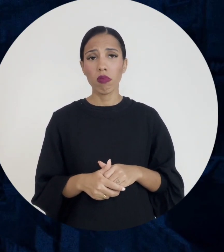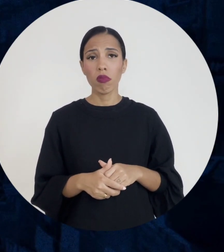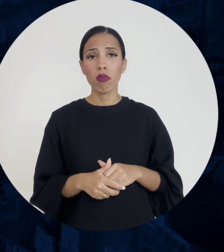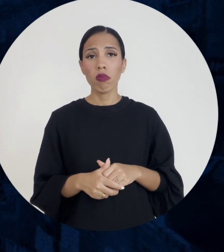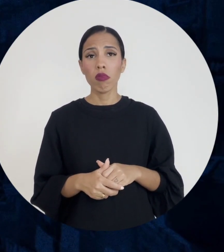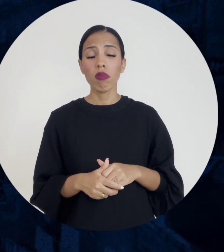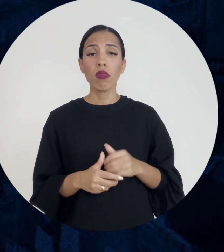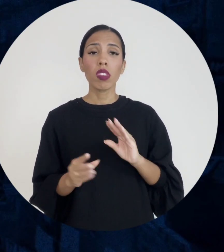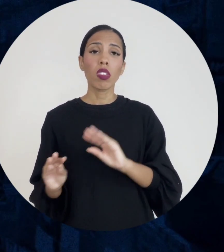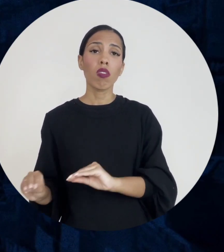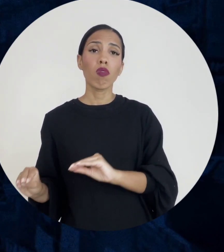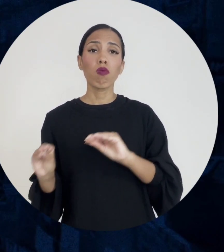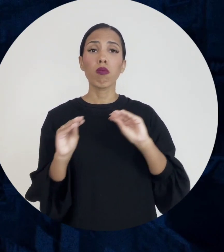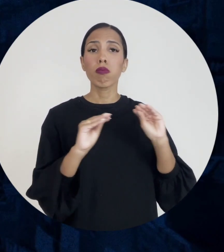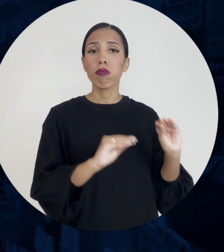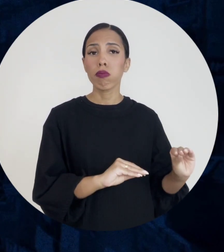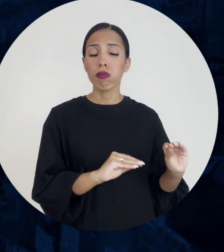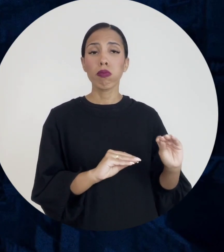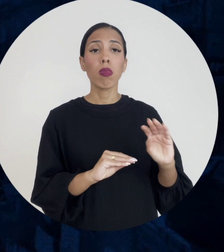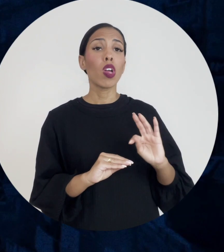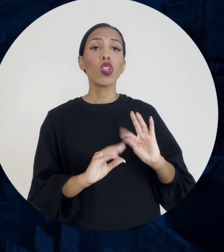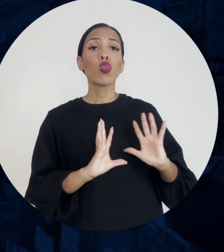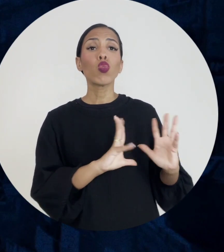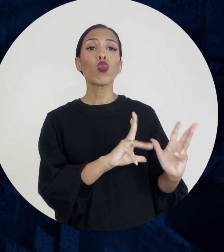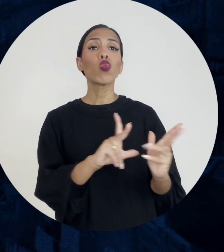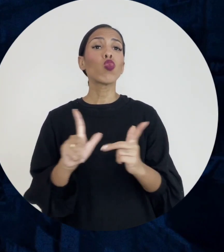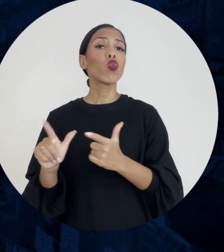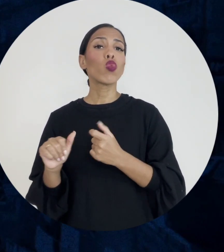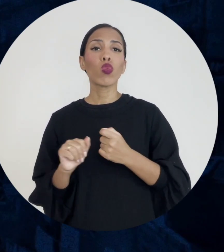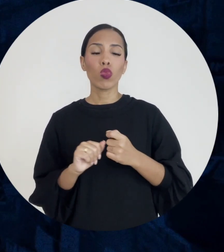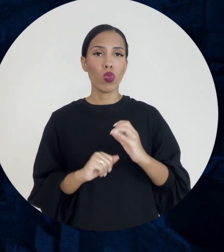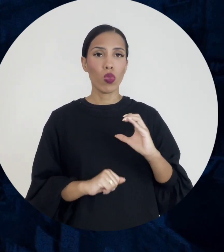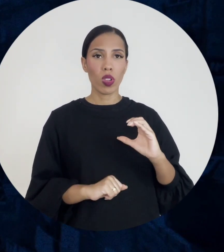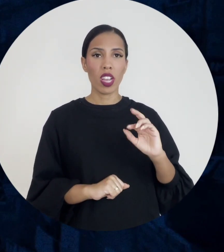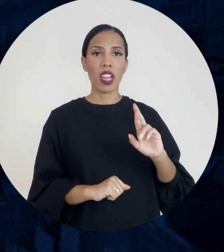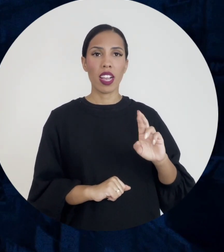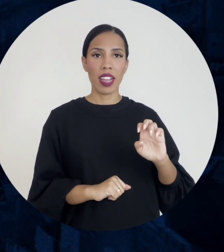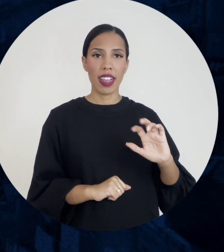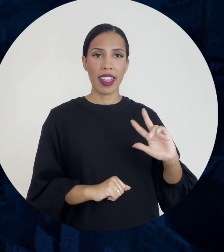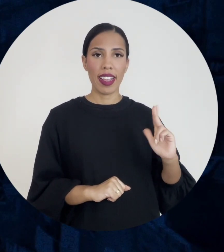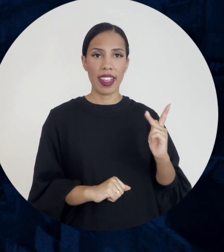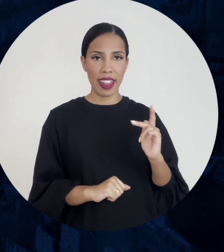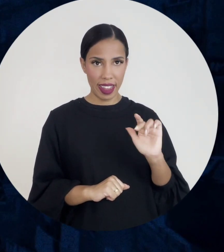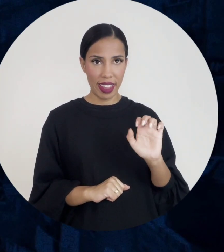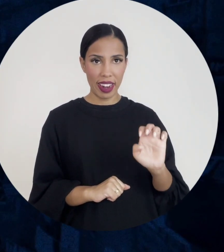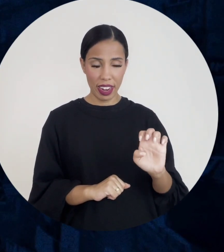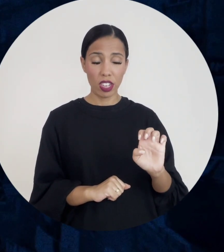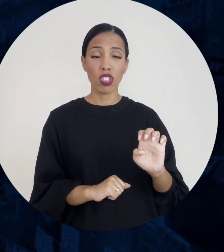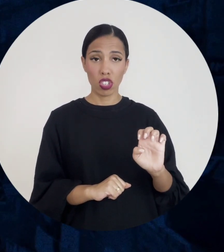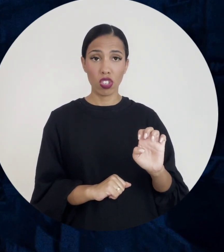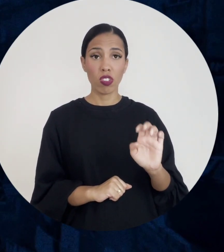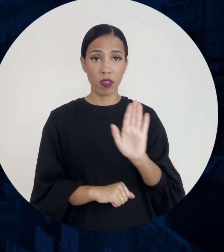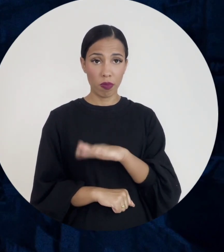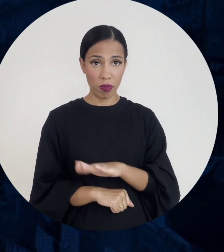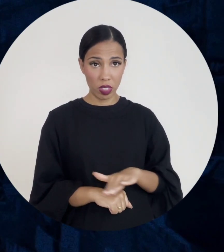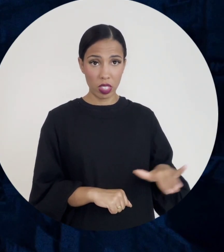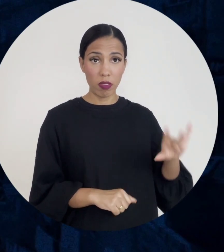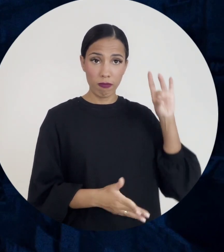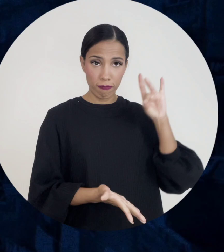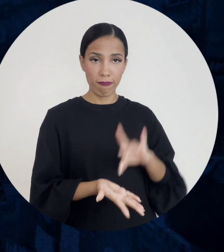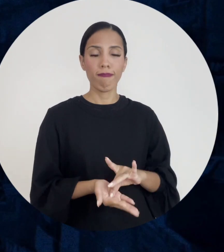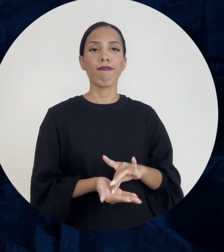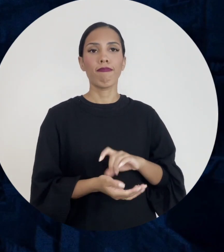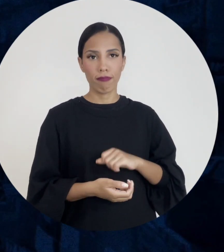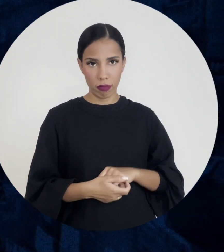fui remanejada, tudo virou creche, né? Aí sim, aí essas crianças eram